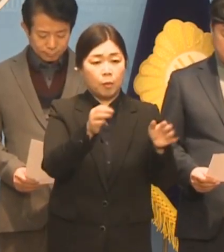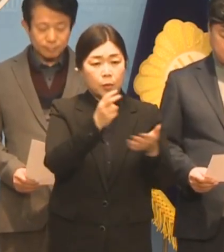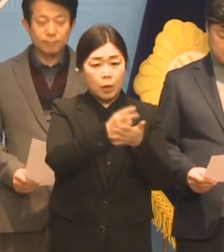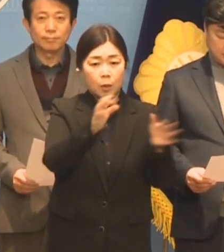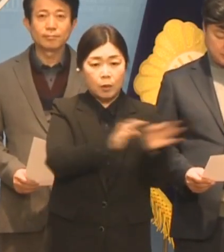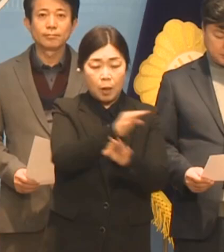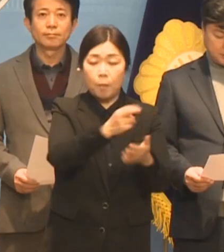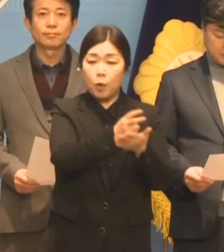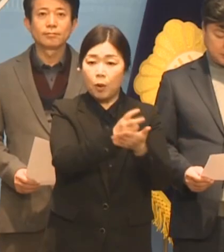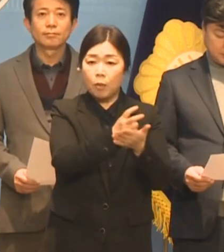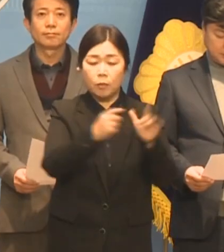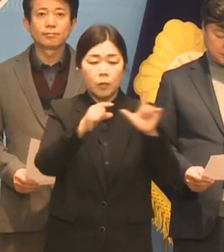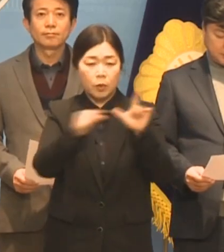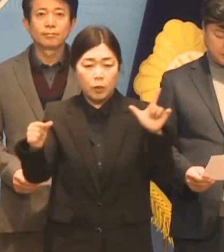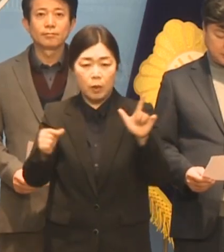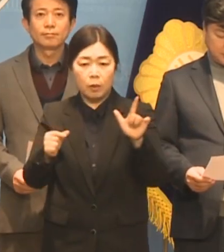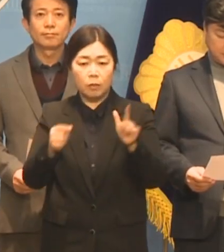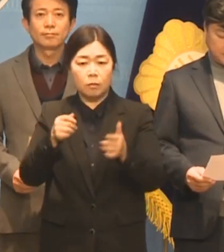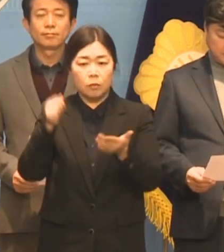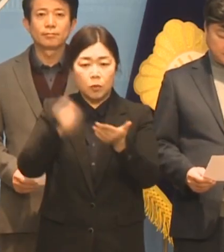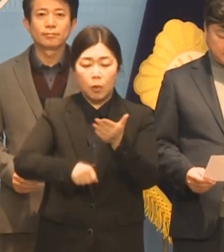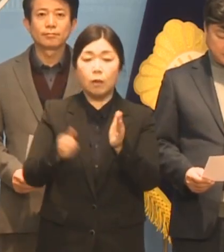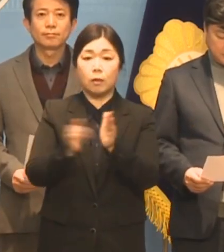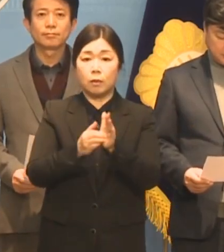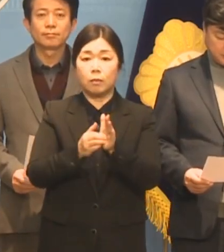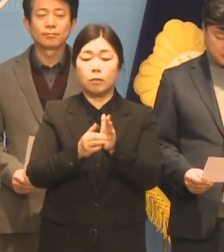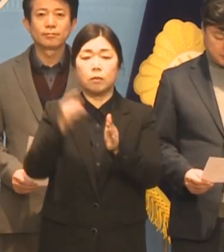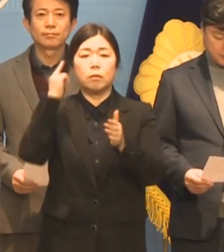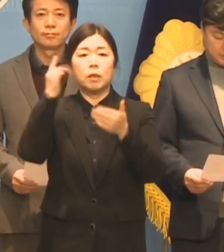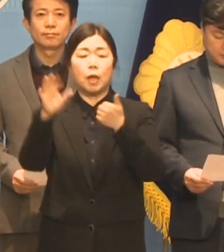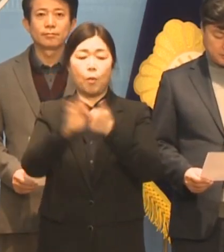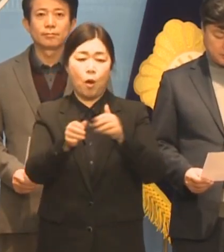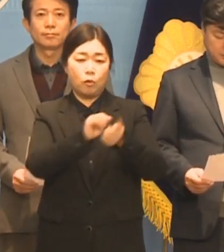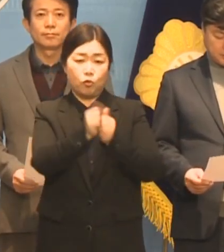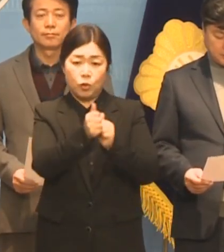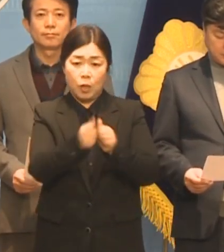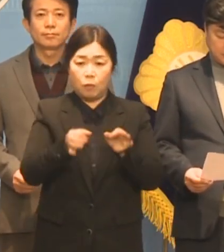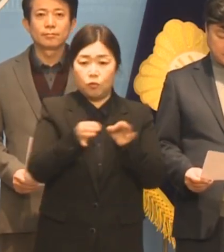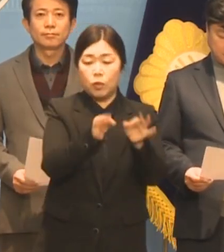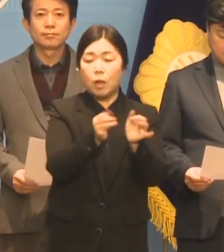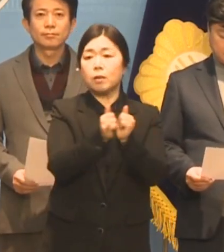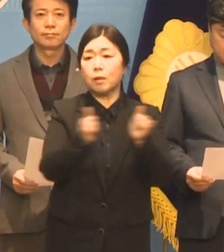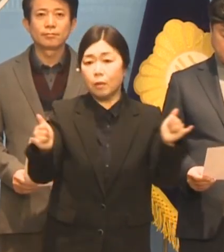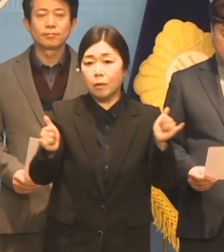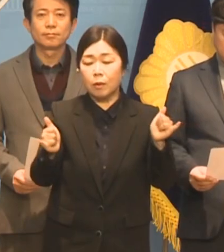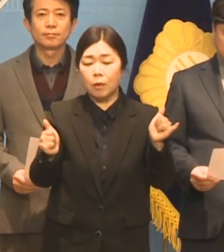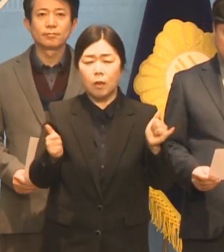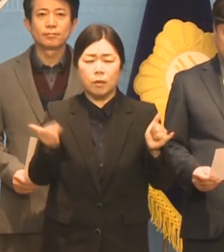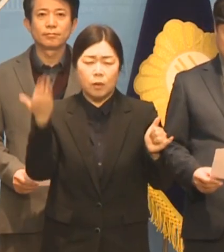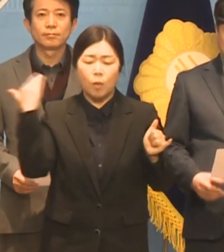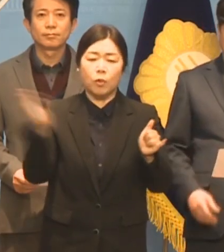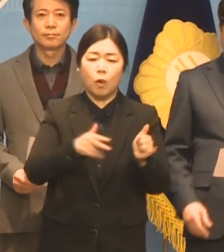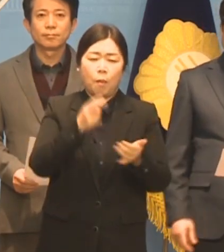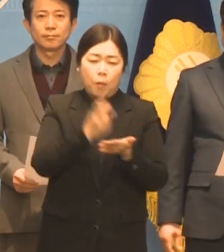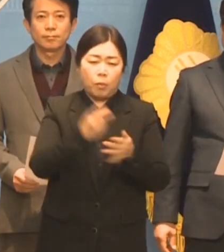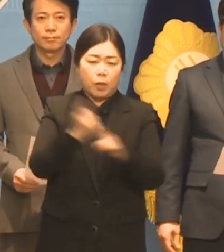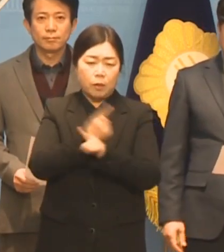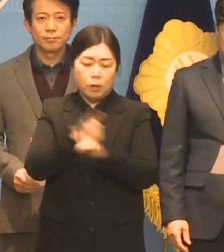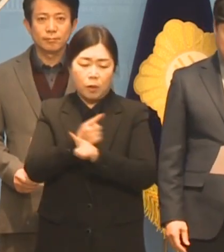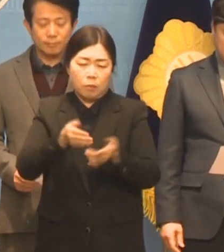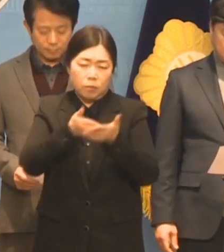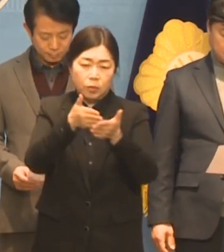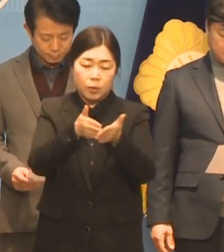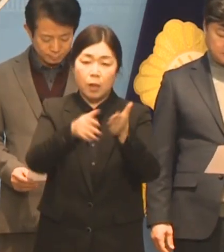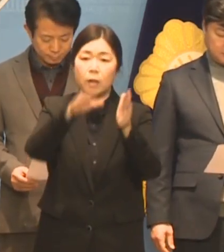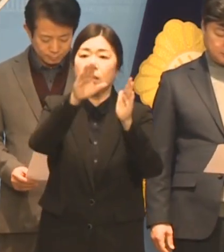통과했습니다. 우리 주식시장 참여자들의 오랜 수건 해소를 드디어 눈앞에 두고 있습니다. 논의를